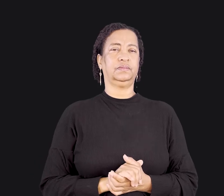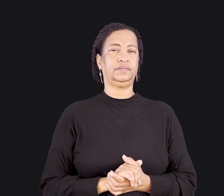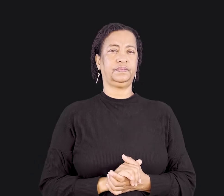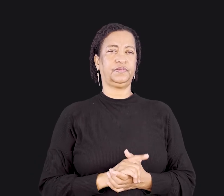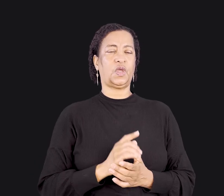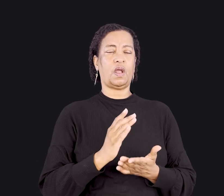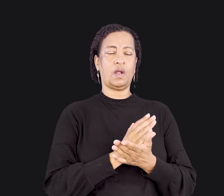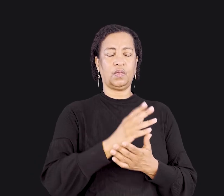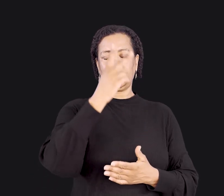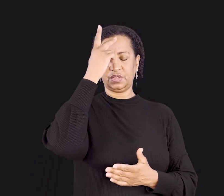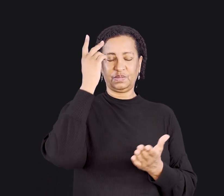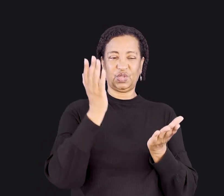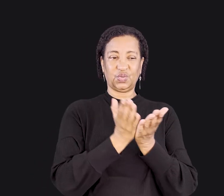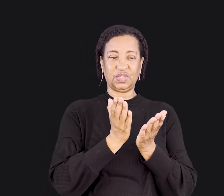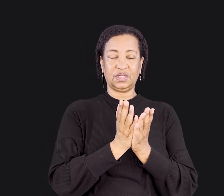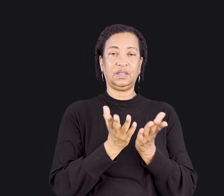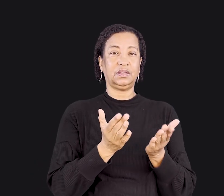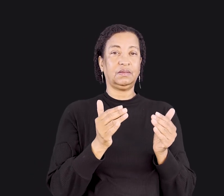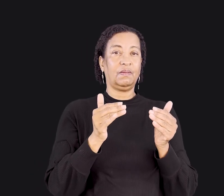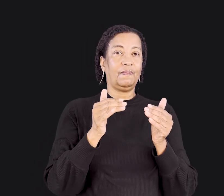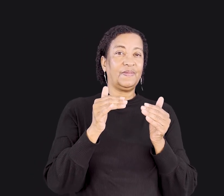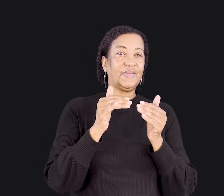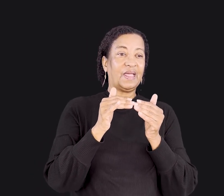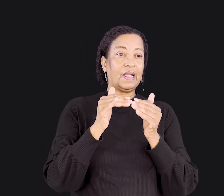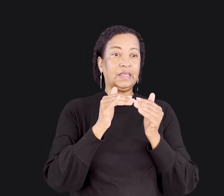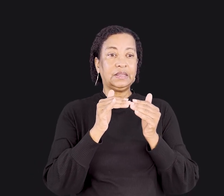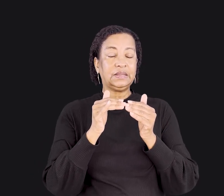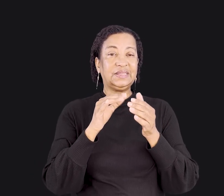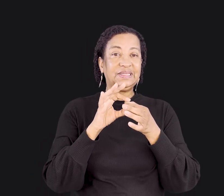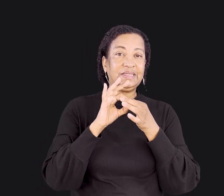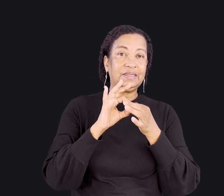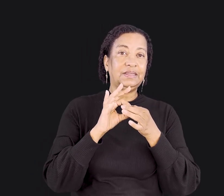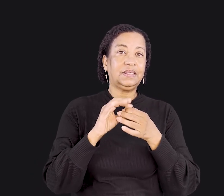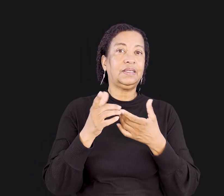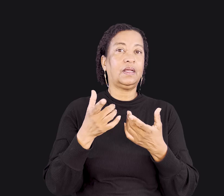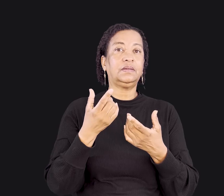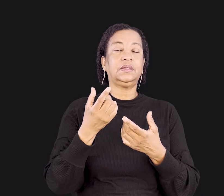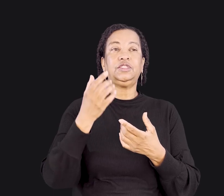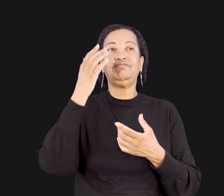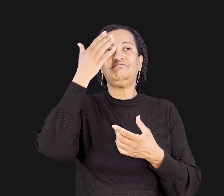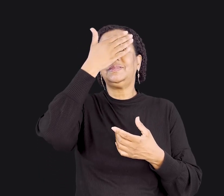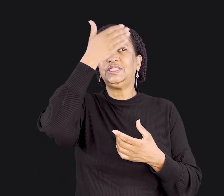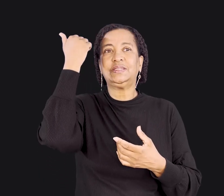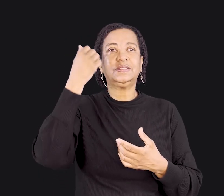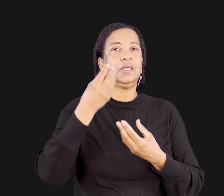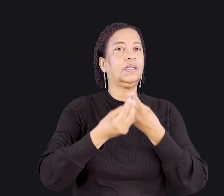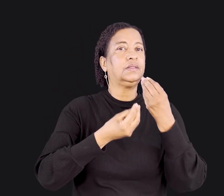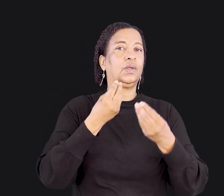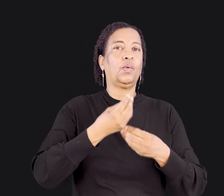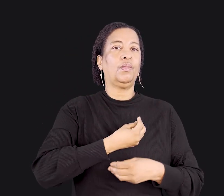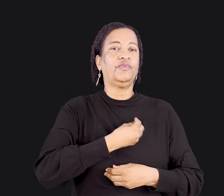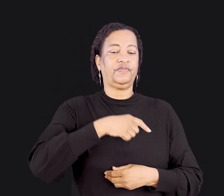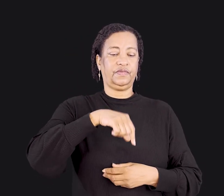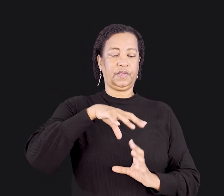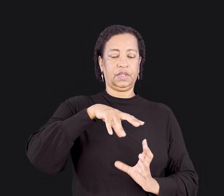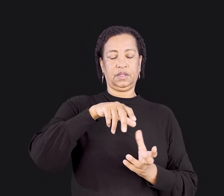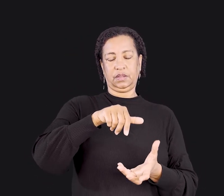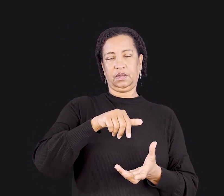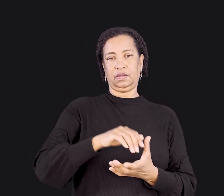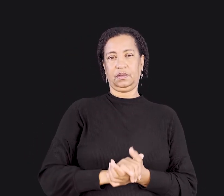com a cabeça tão ligada no céu que se esquecem de como se vive aqui na terra. Quando Paulo diz: